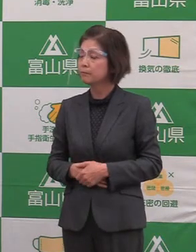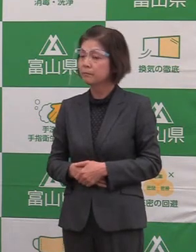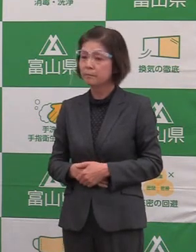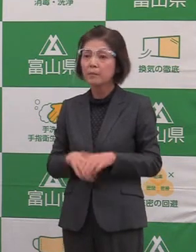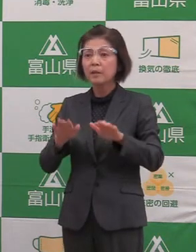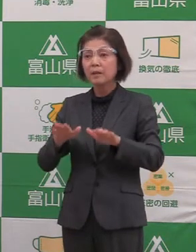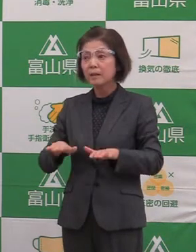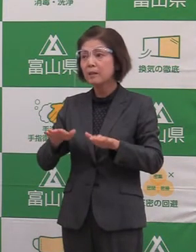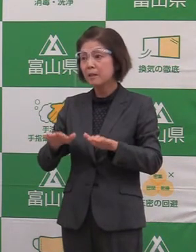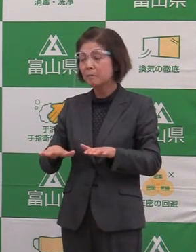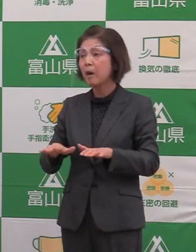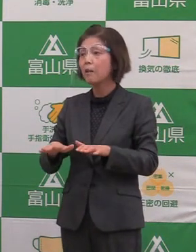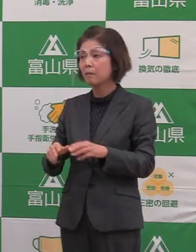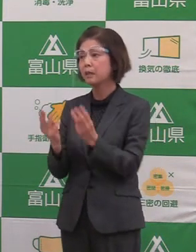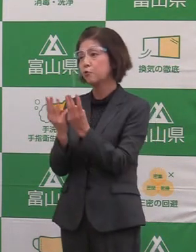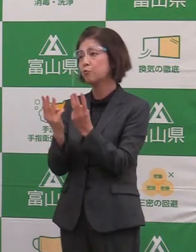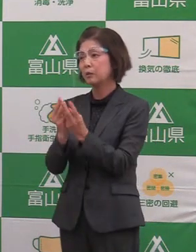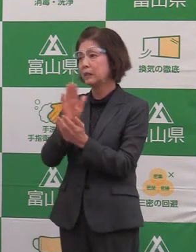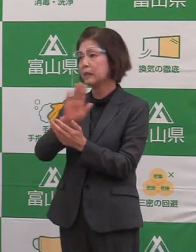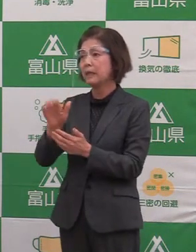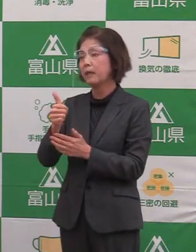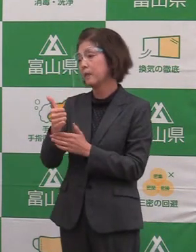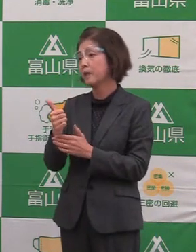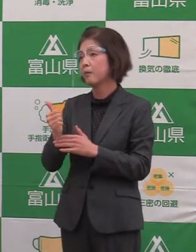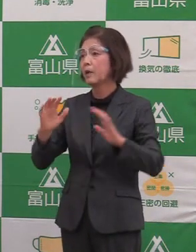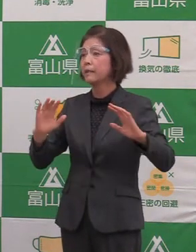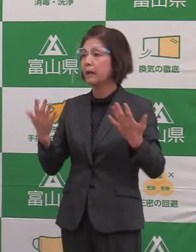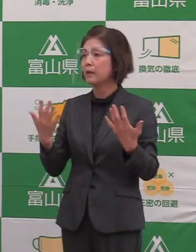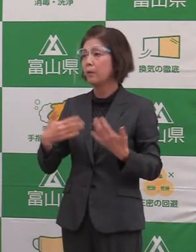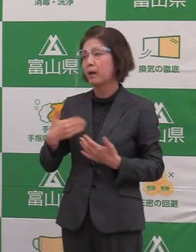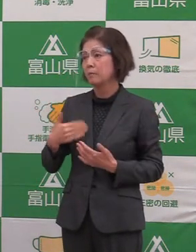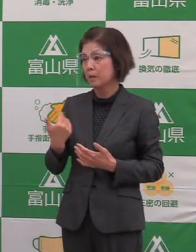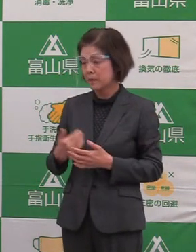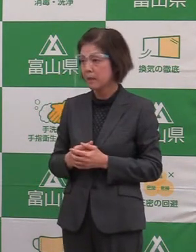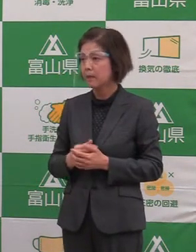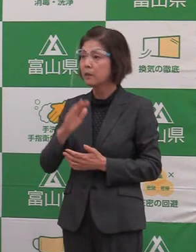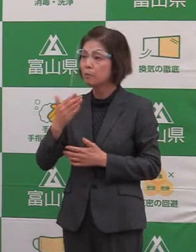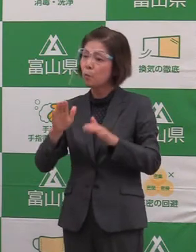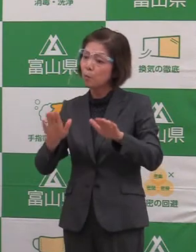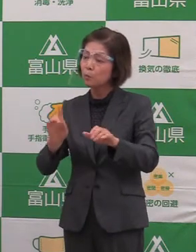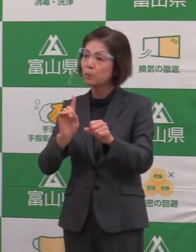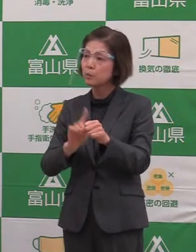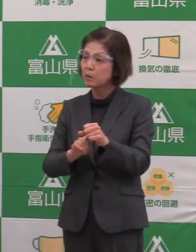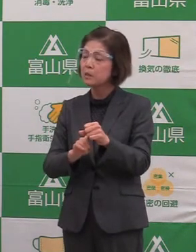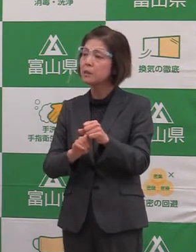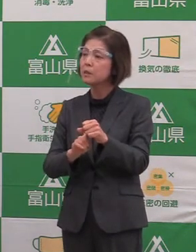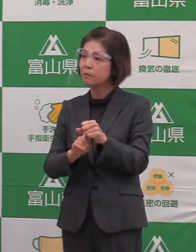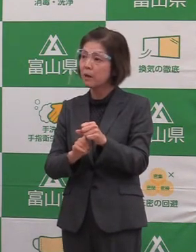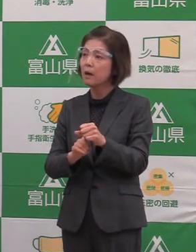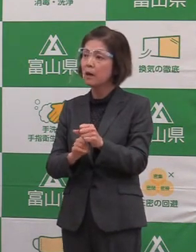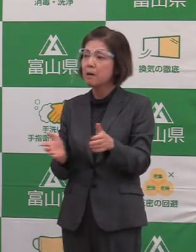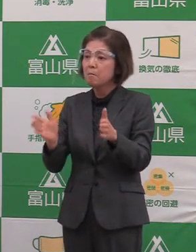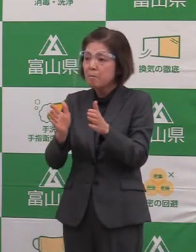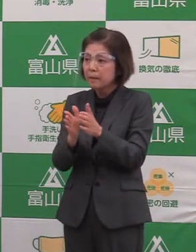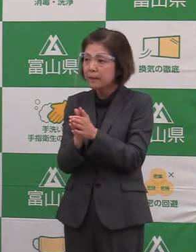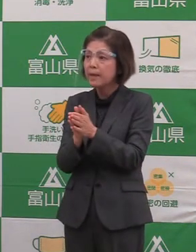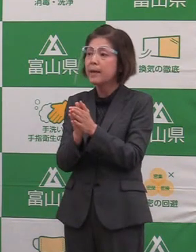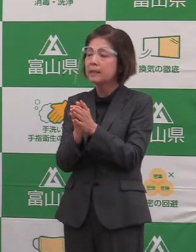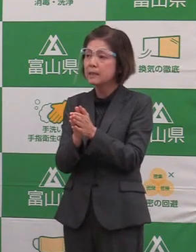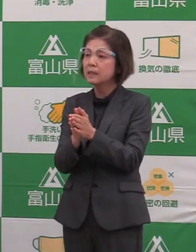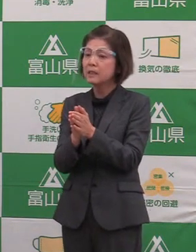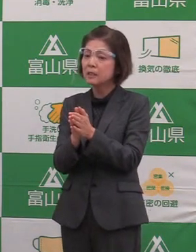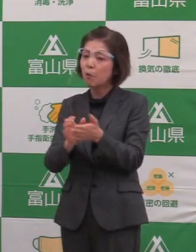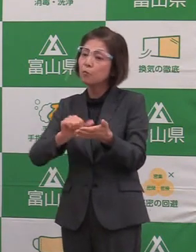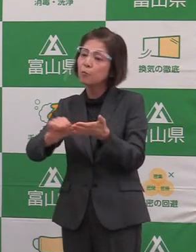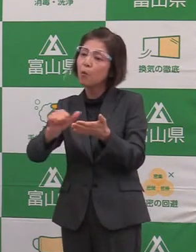今のところまだデータありませんが、私はかなりのところが、うん、そのパッケージの登録もされると思